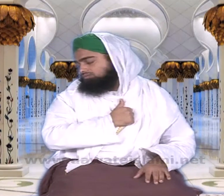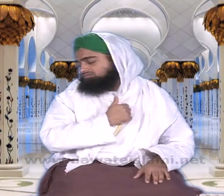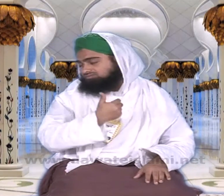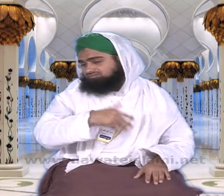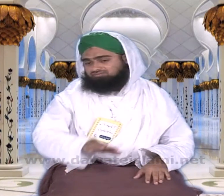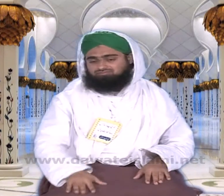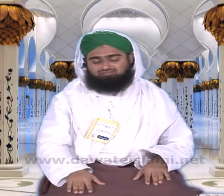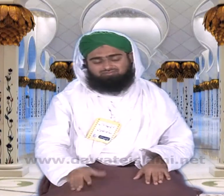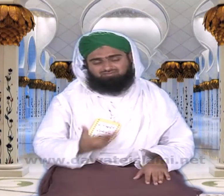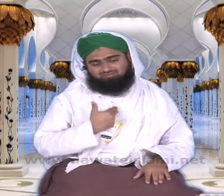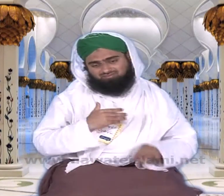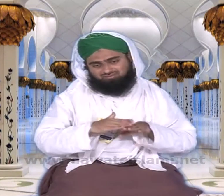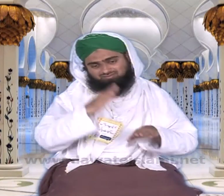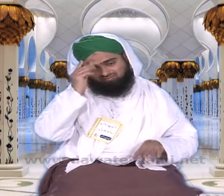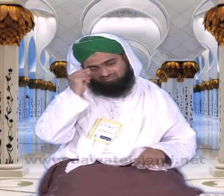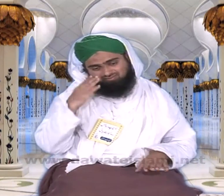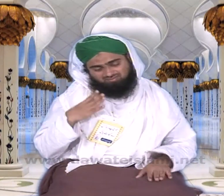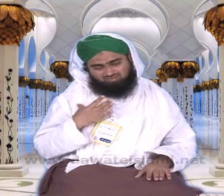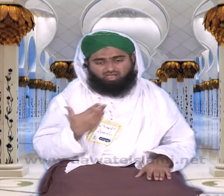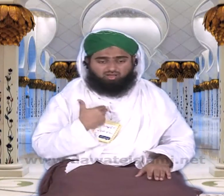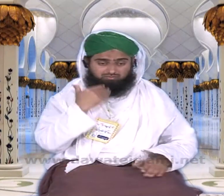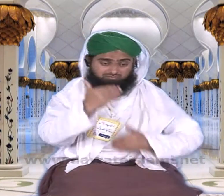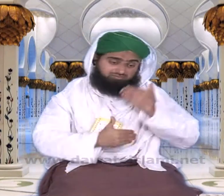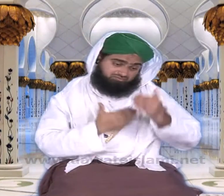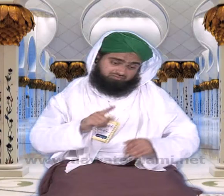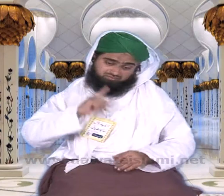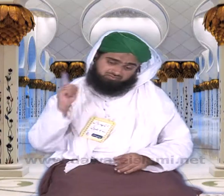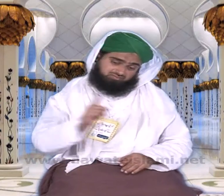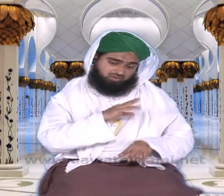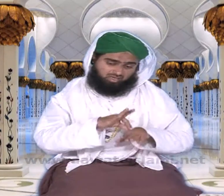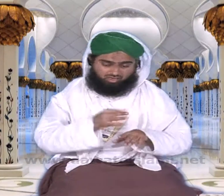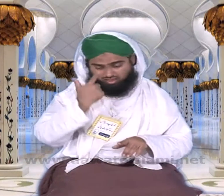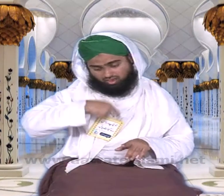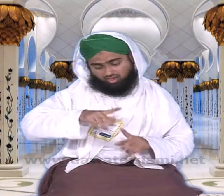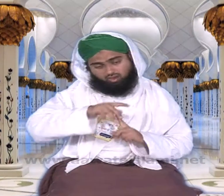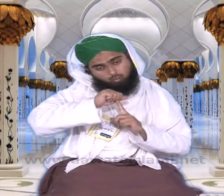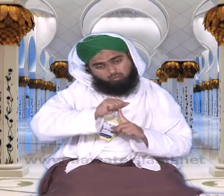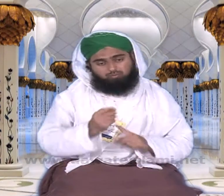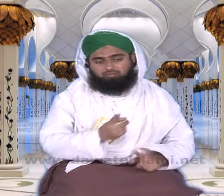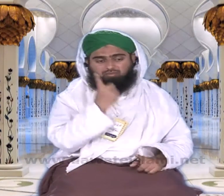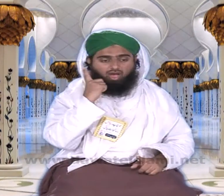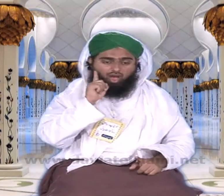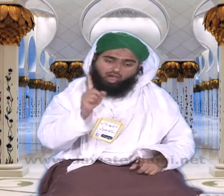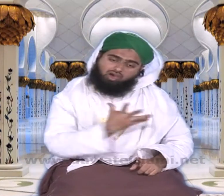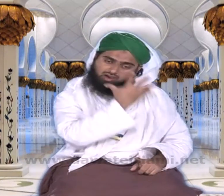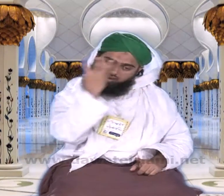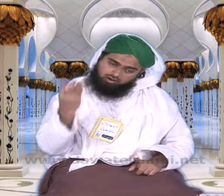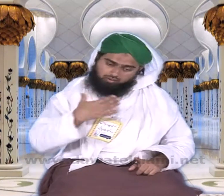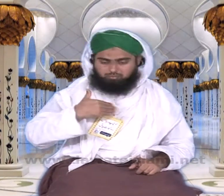تو میرے پیارے وائیو ہم سب کے ساتھ یہی ہونا ہے کہ ایک دن ضرور موت آئے گی آئے گی اور